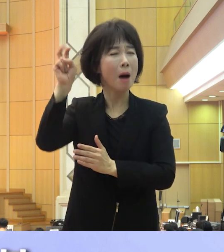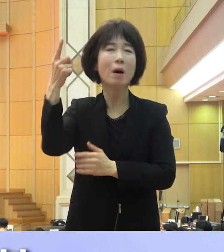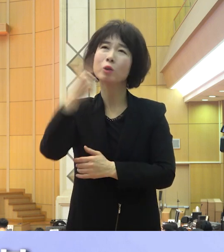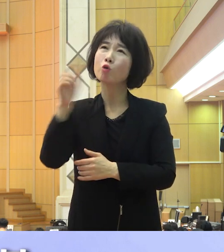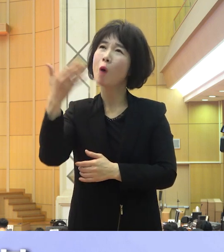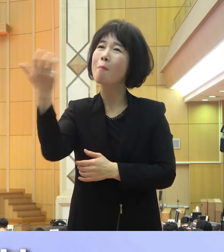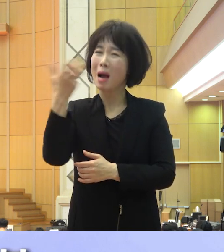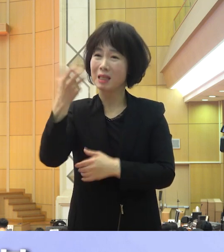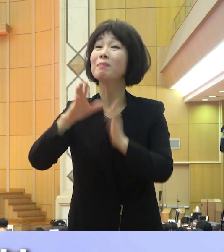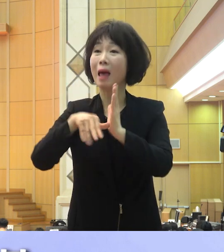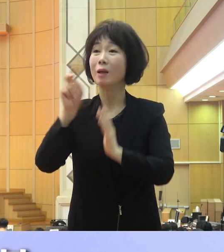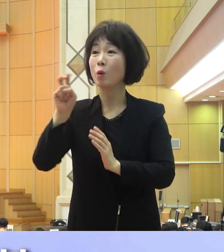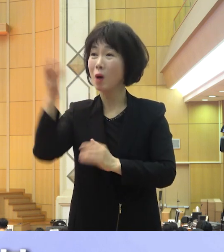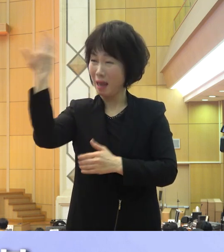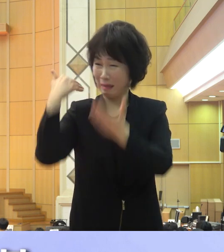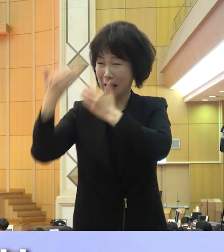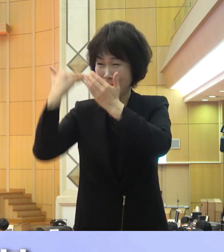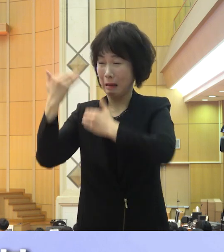그때 당시에